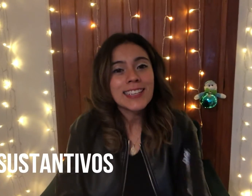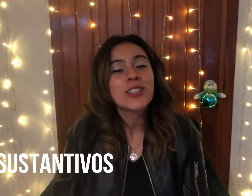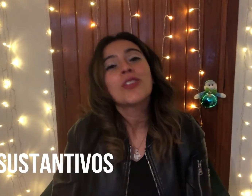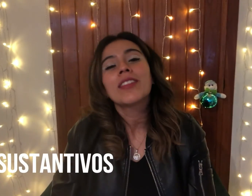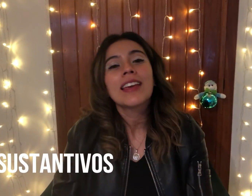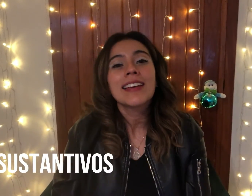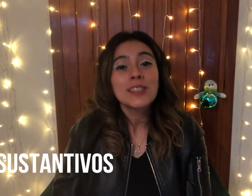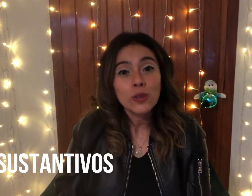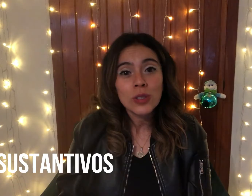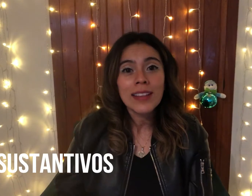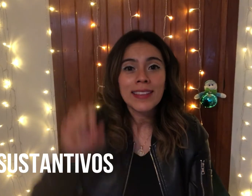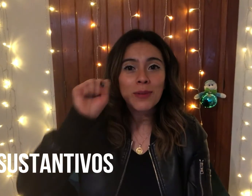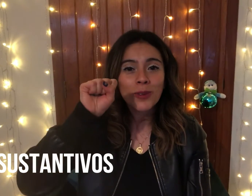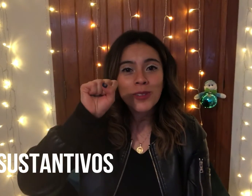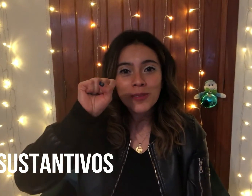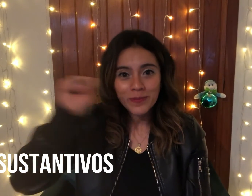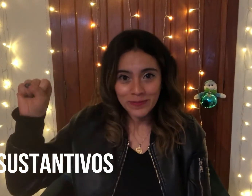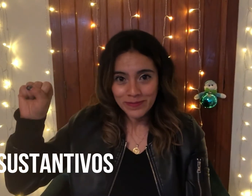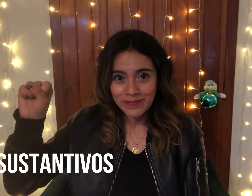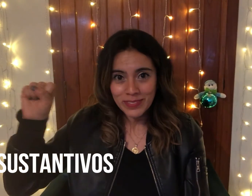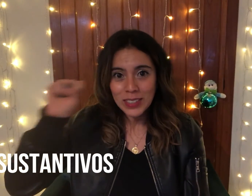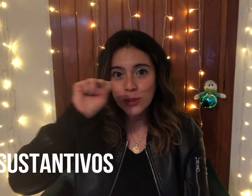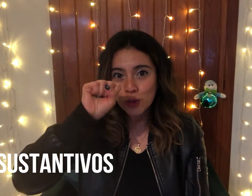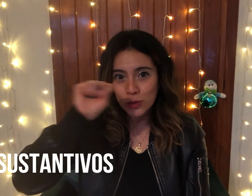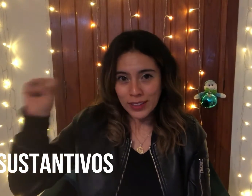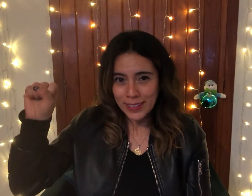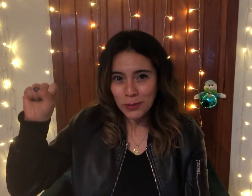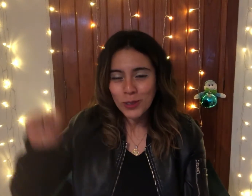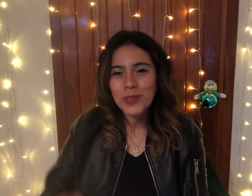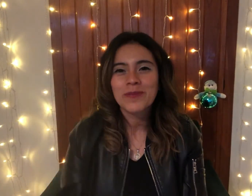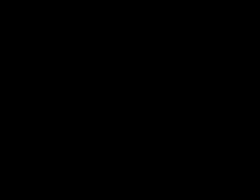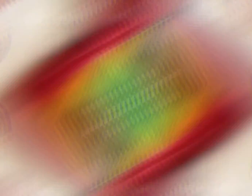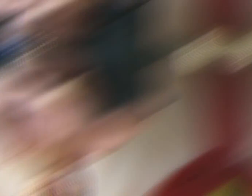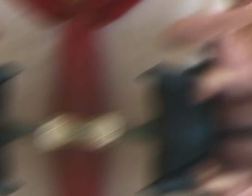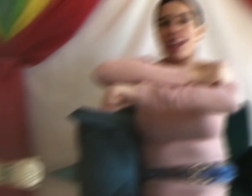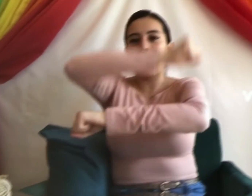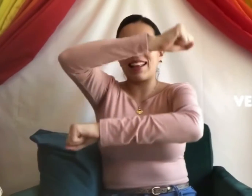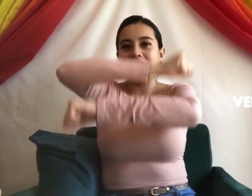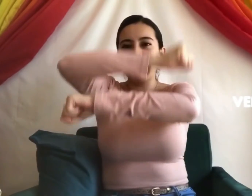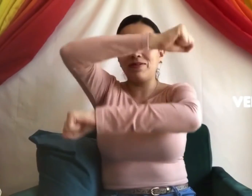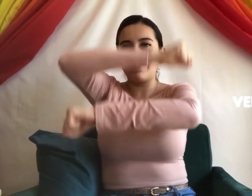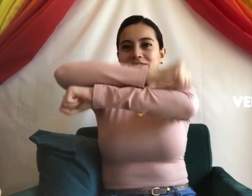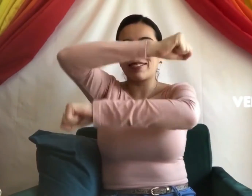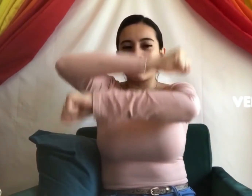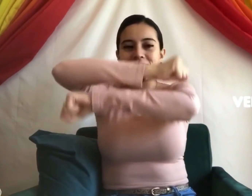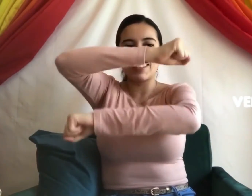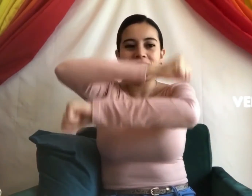Sección de sustantivos. Sustantivos. Ventana.